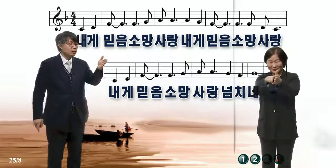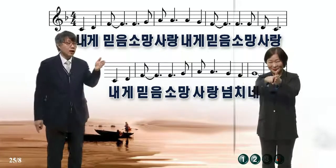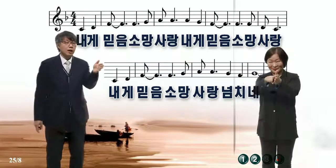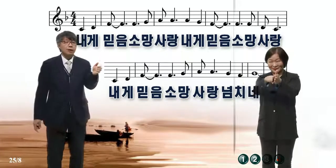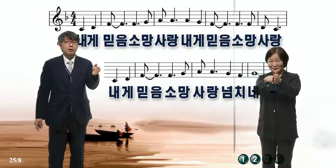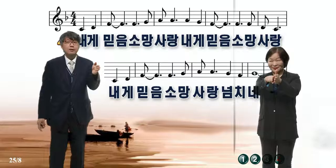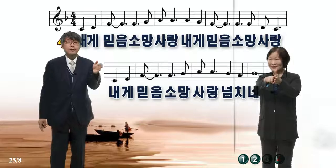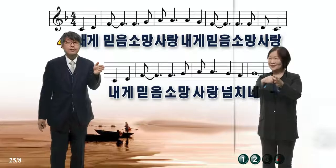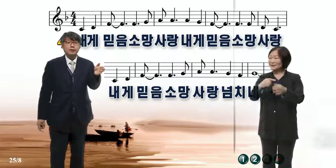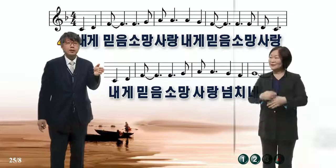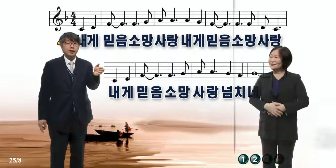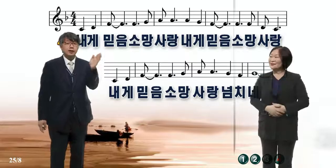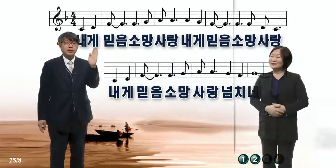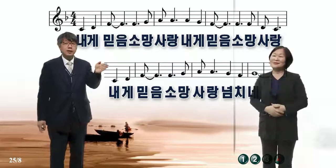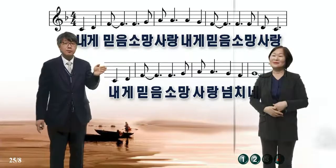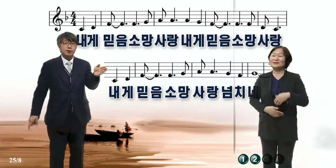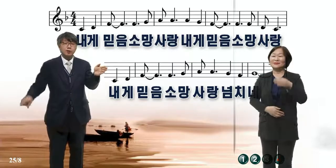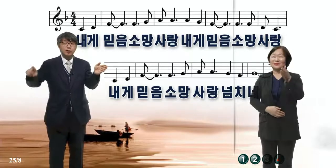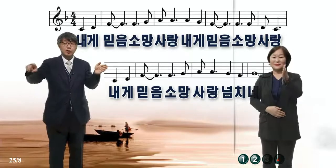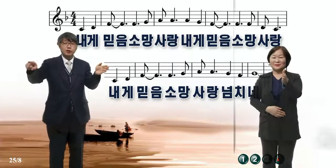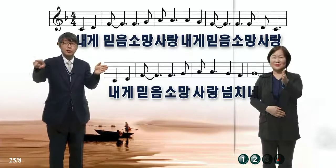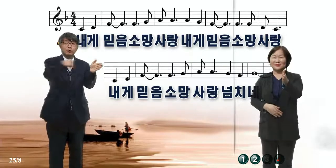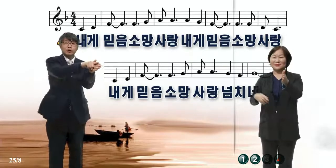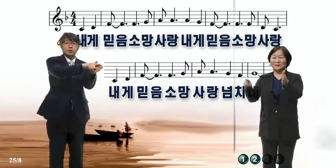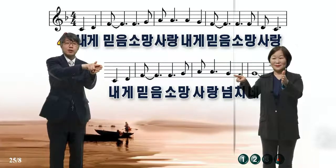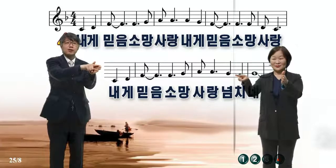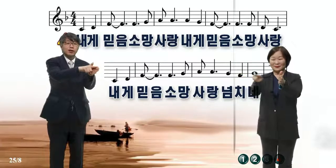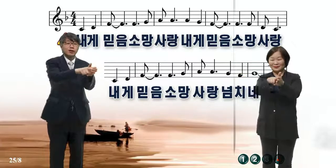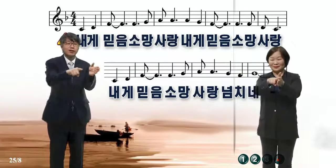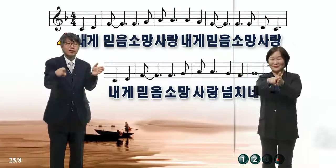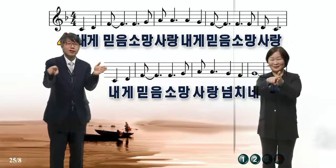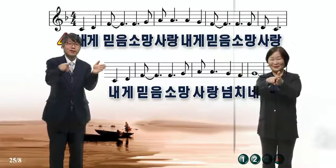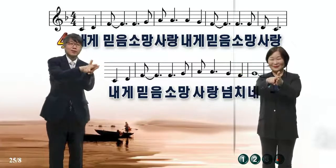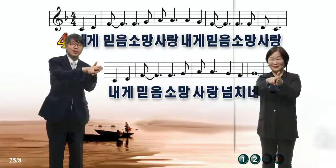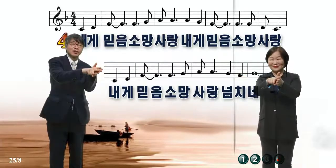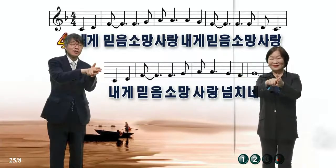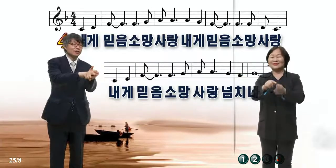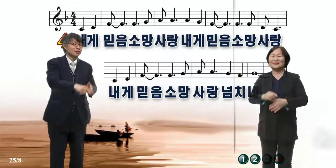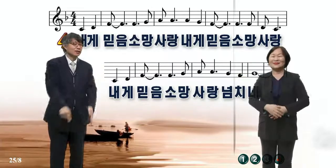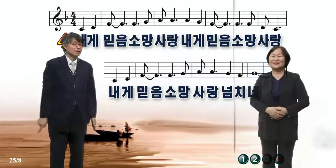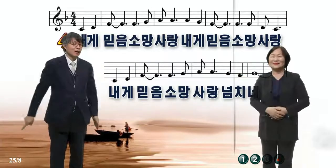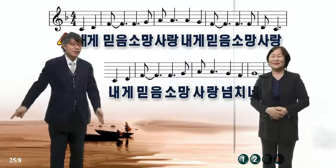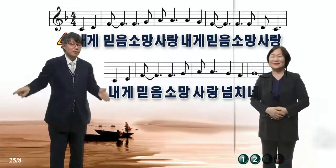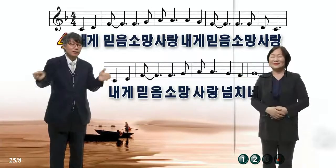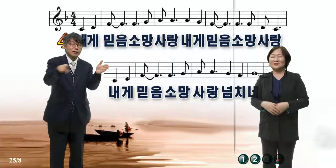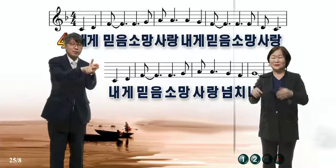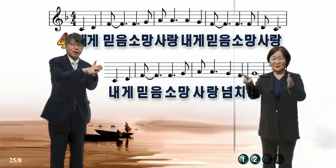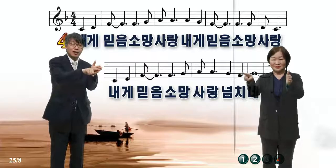자, 절대자이신 하나님 있으면 거기 가서 딱 붙으면 믿는 거예요. 믿는 거예요. 자, 믿다.